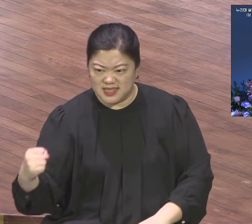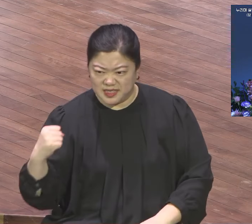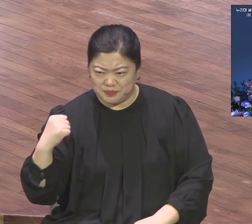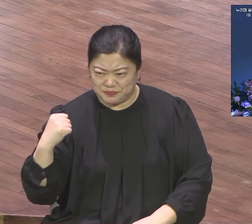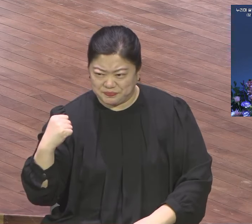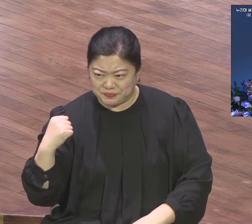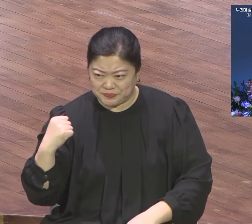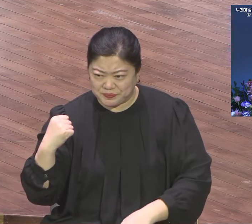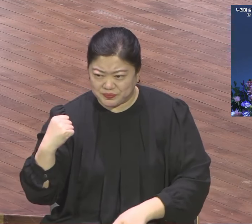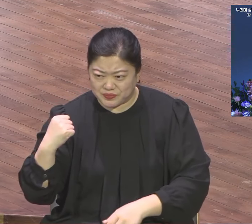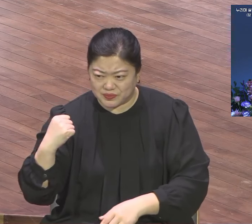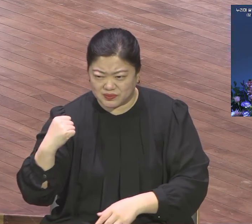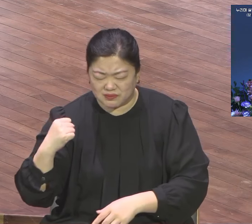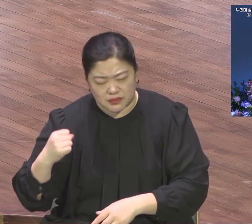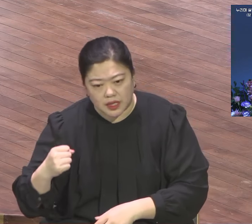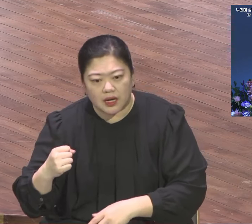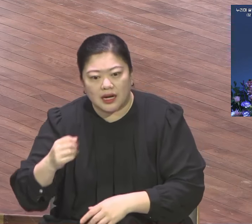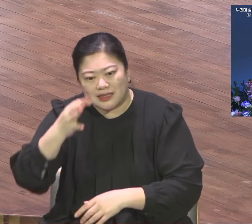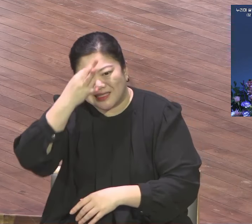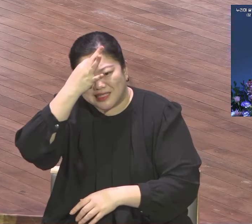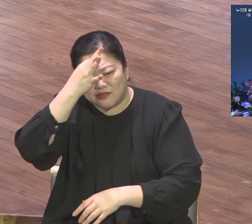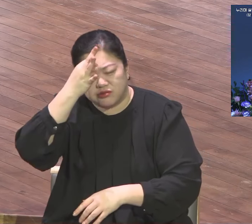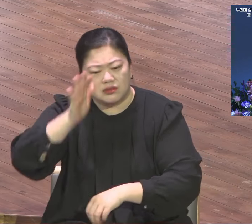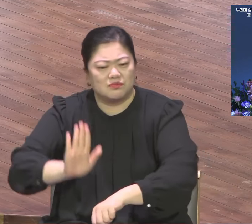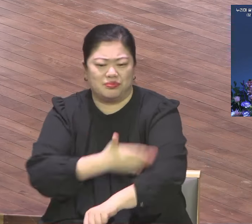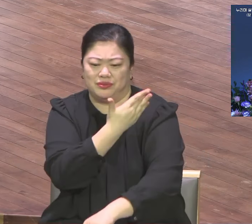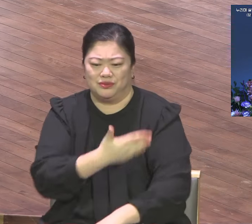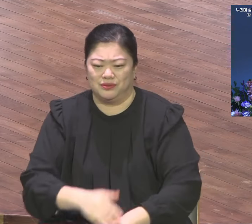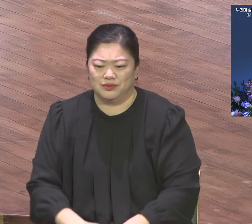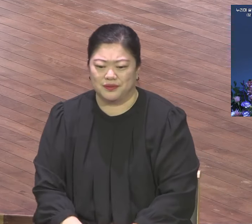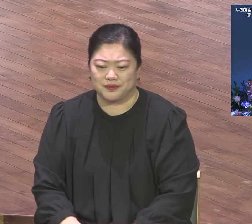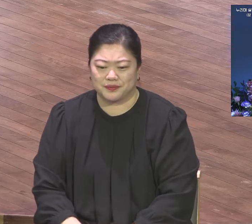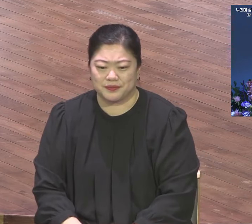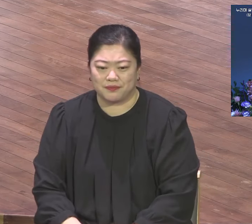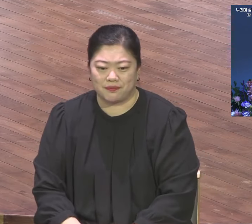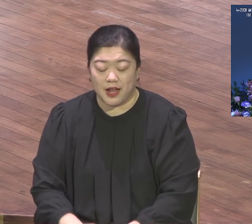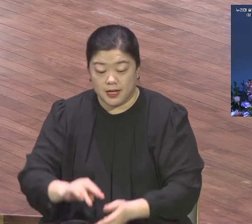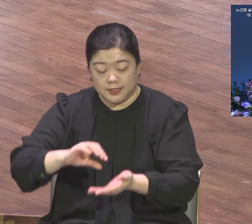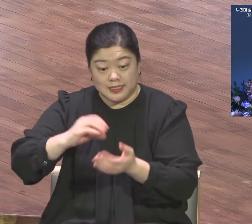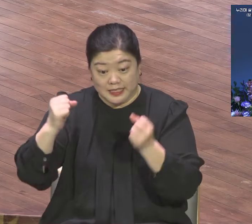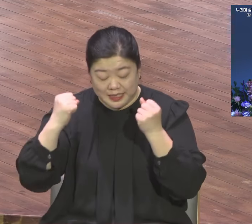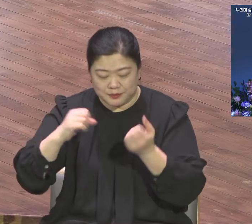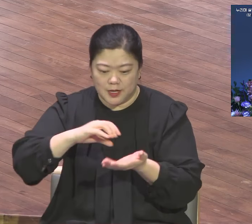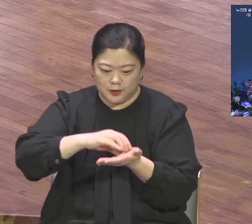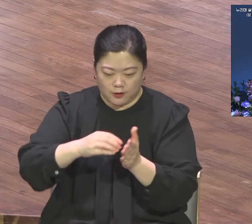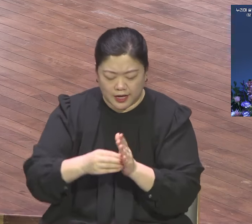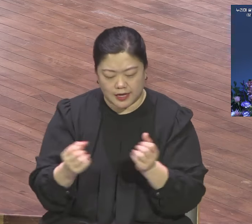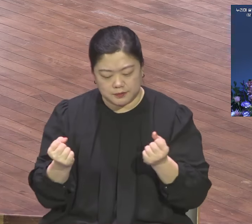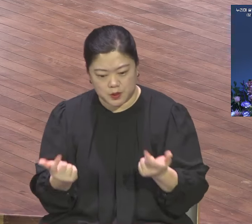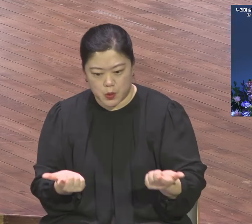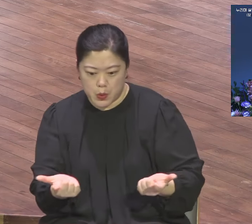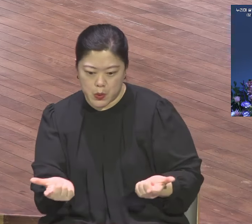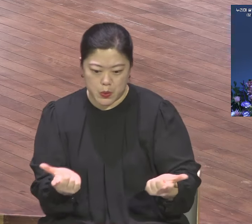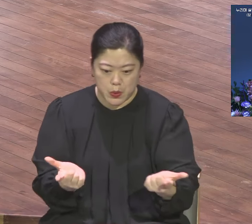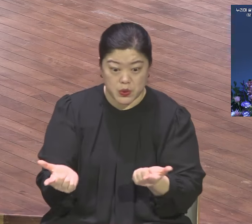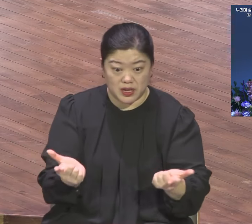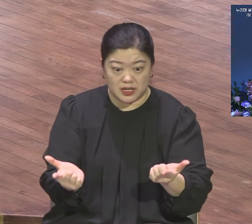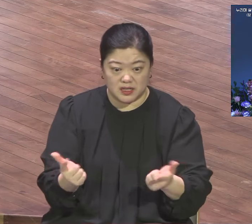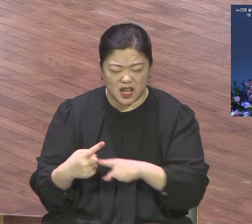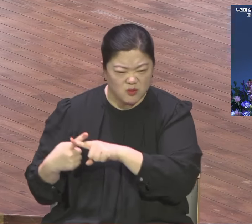주면요 기술이 안 들어가요 모든 운동이 다 그래요 힘을 빼 릴렉스 힘을 빼야